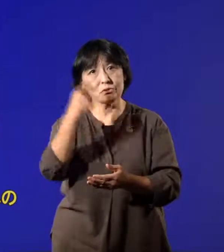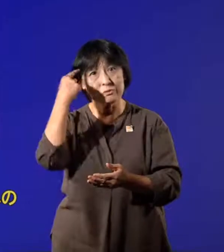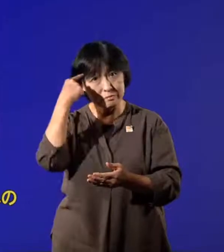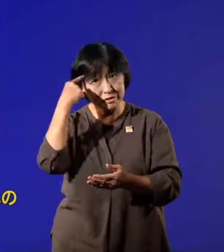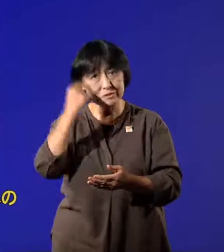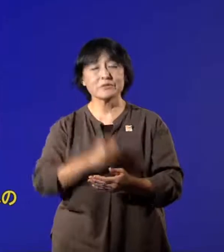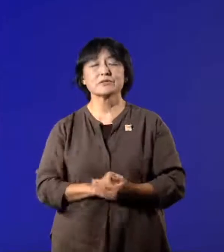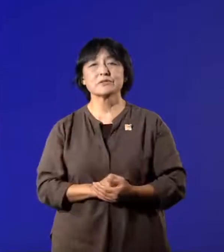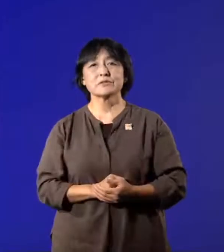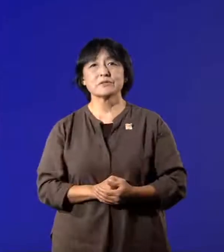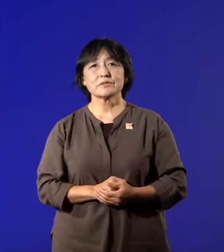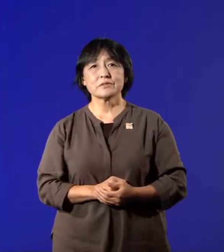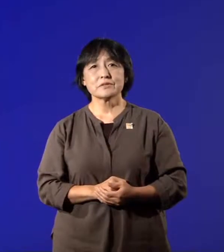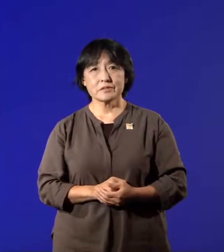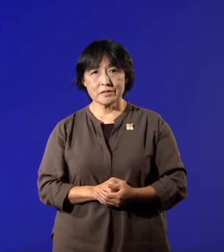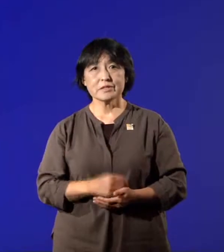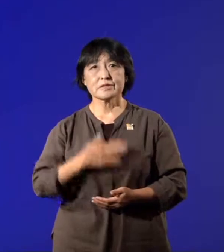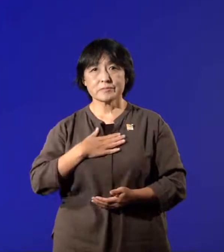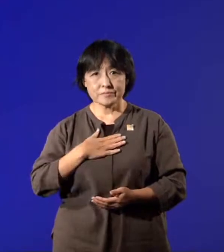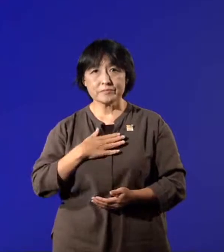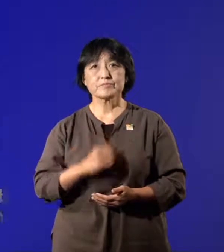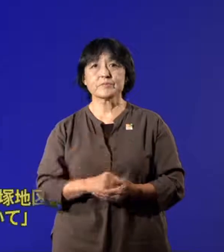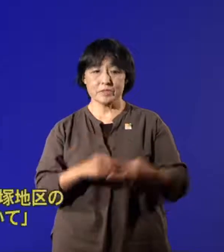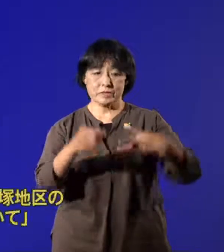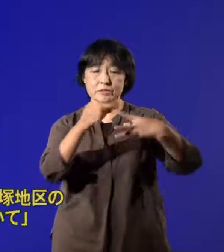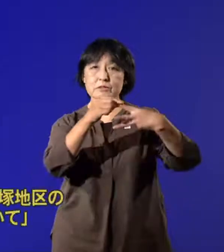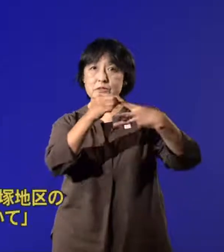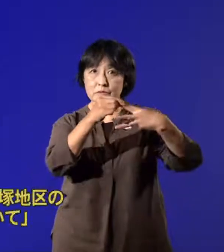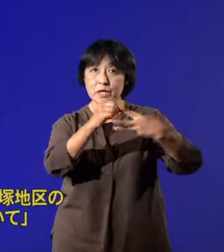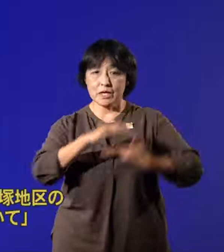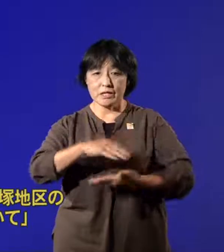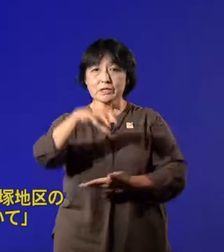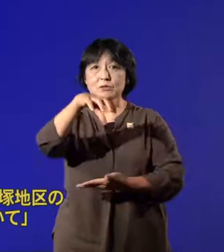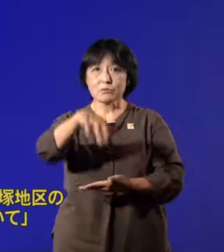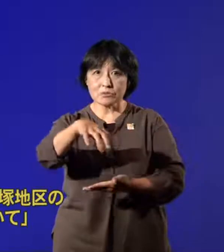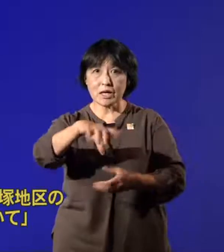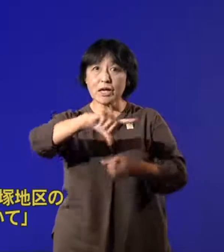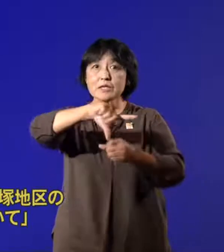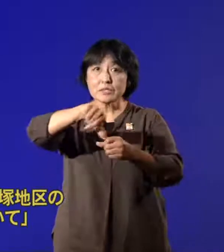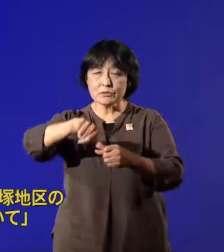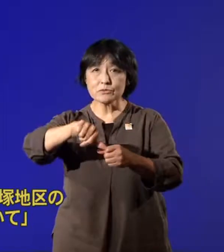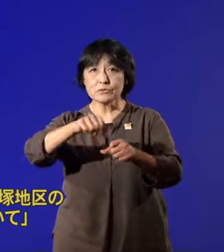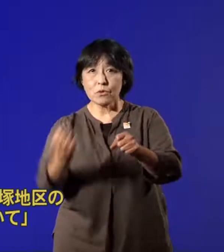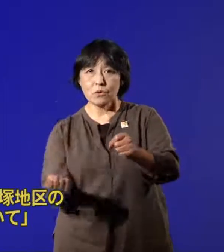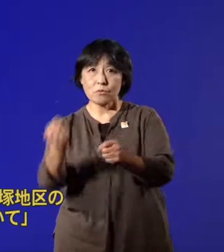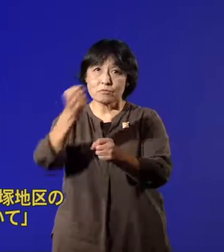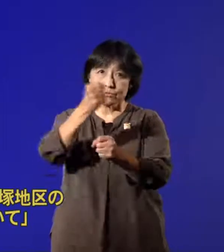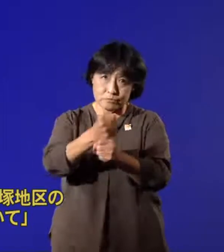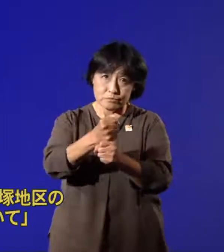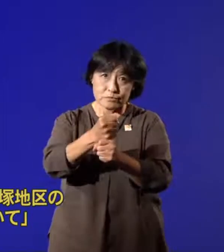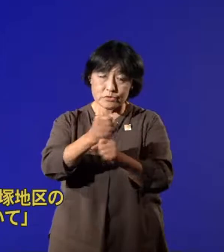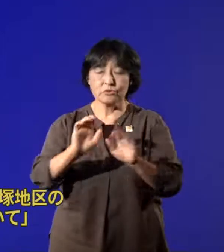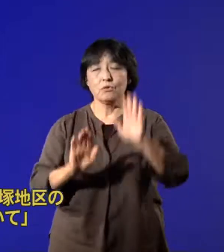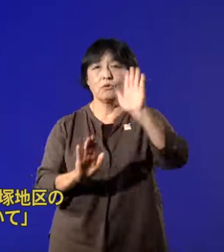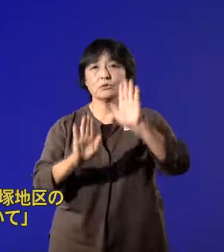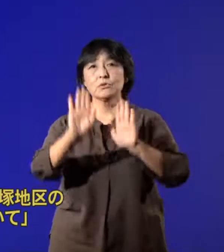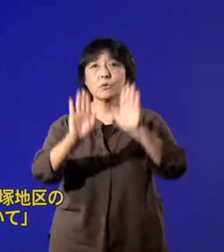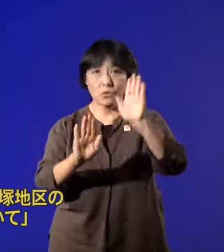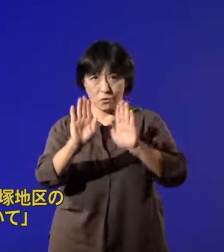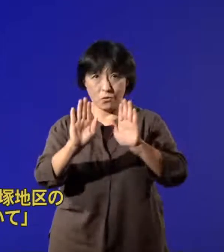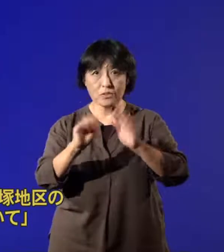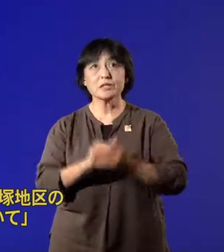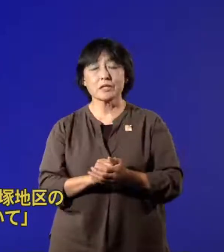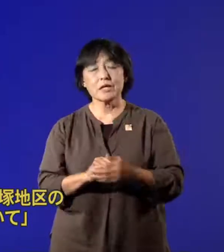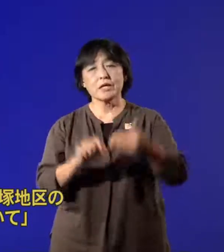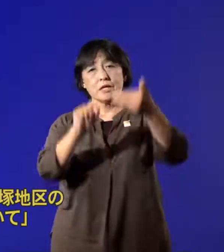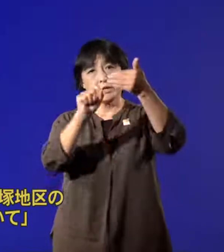い、まず里塚地区の復興復旧の状況でございますけれども、まあ、今月